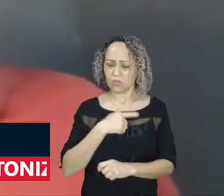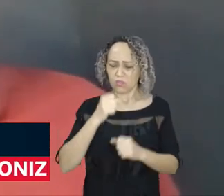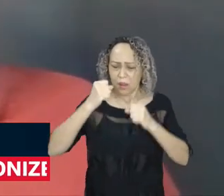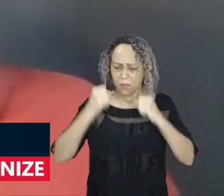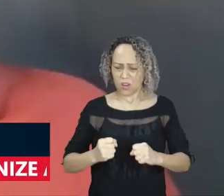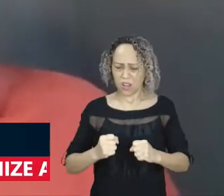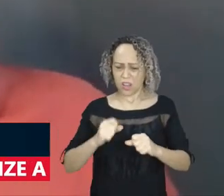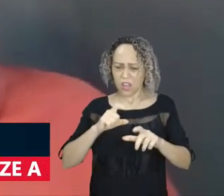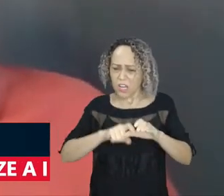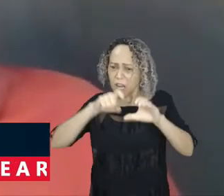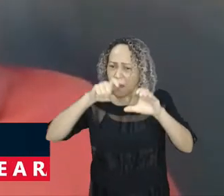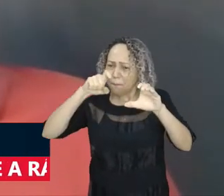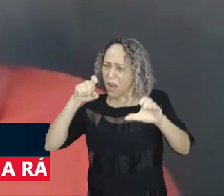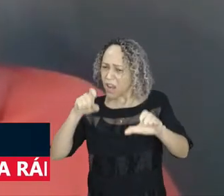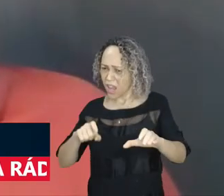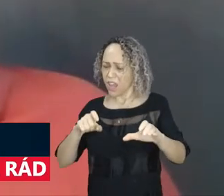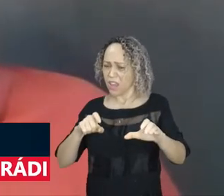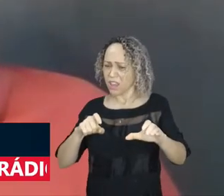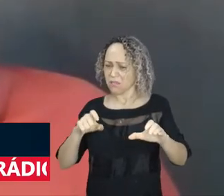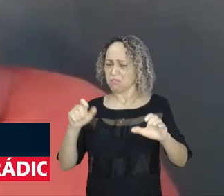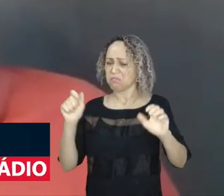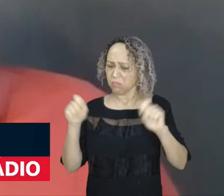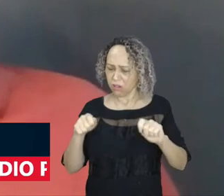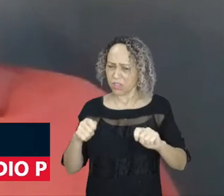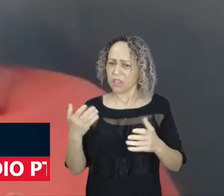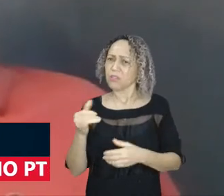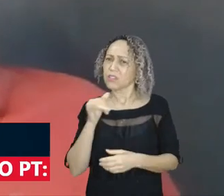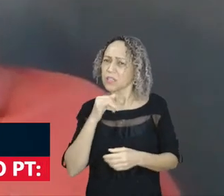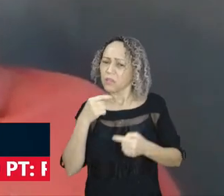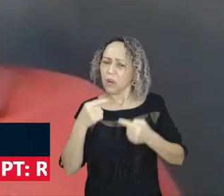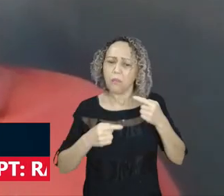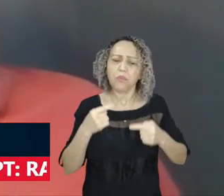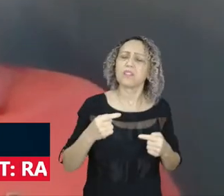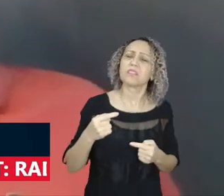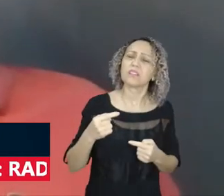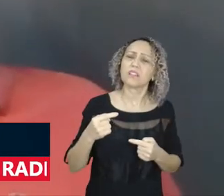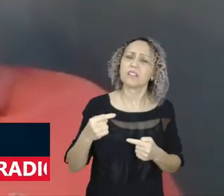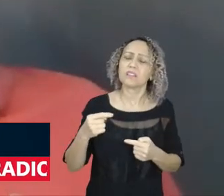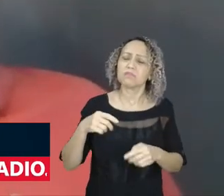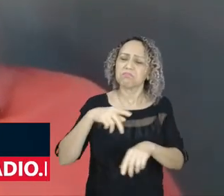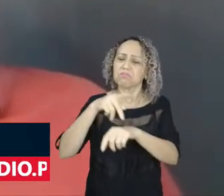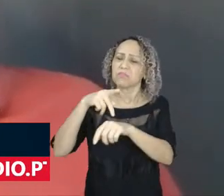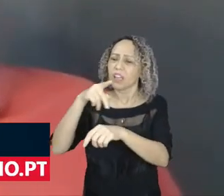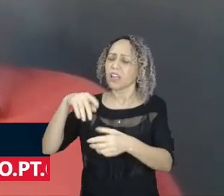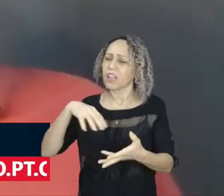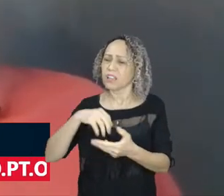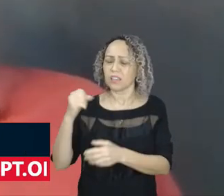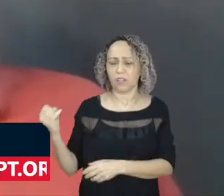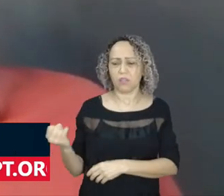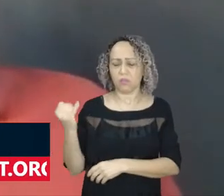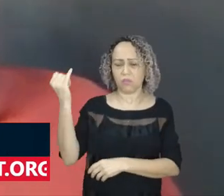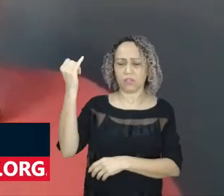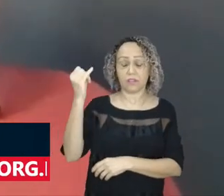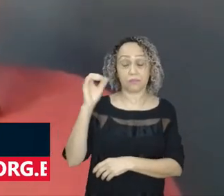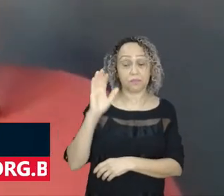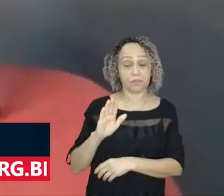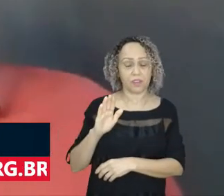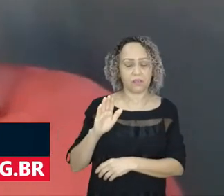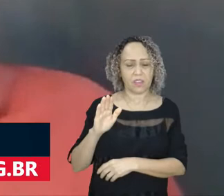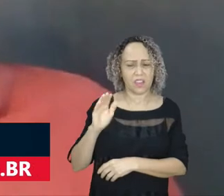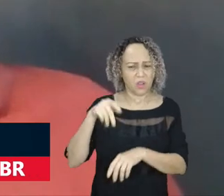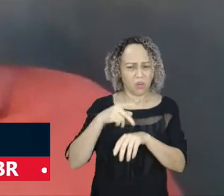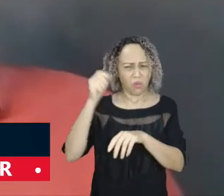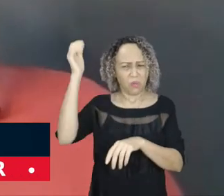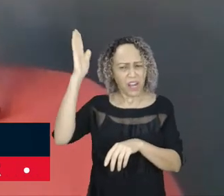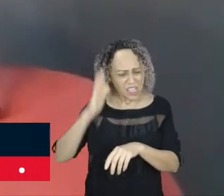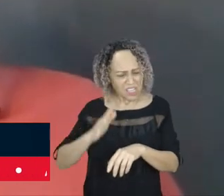uma posição para a política internacional importante. Você veja, um país que pode alimentar os demais, ele